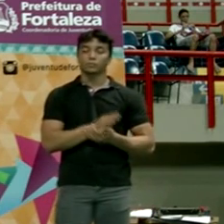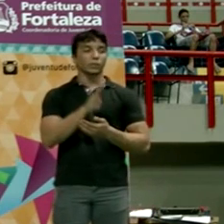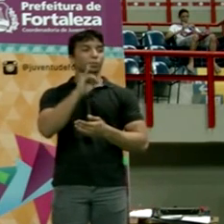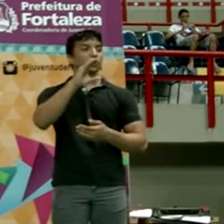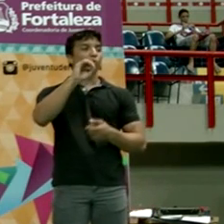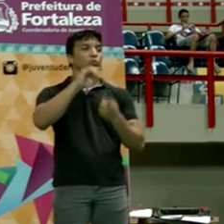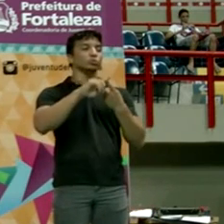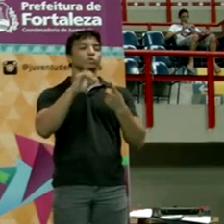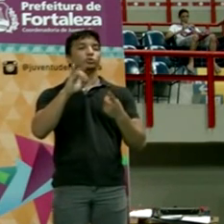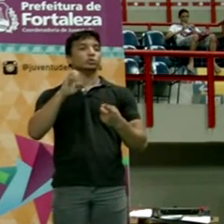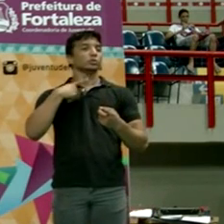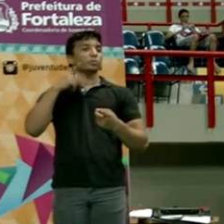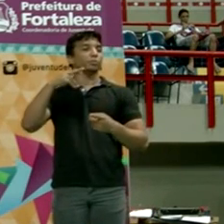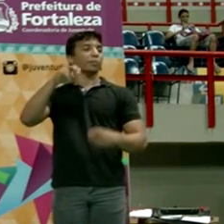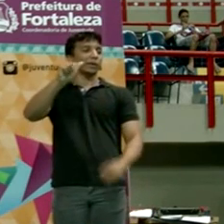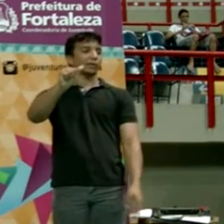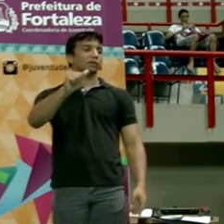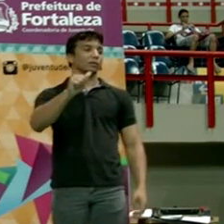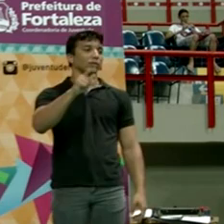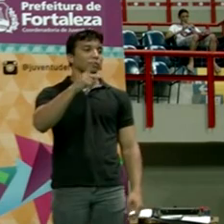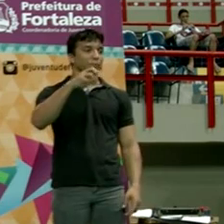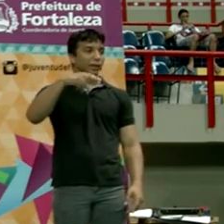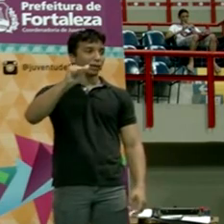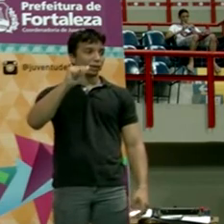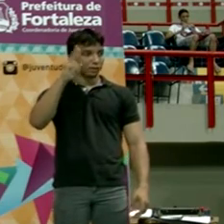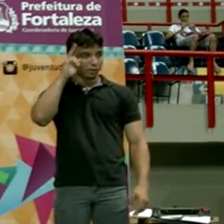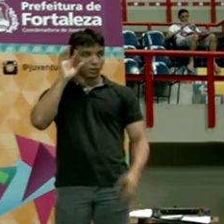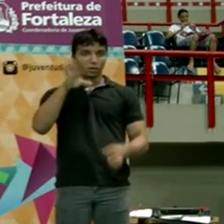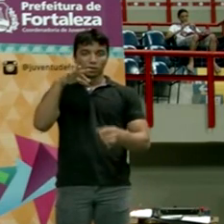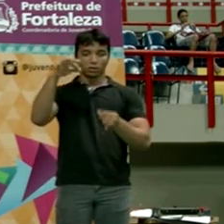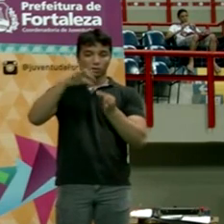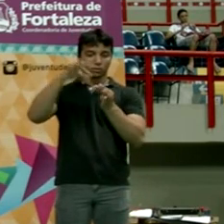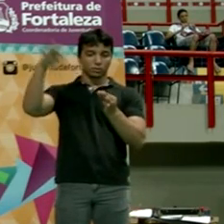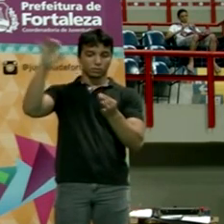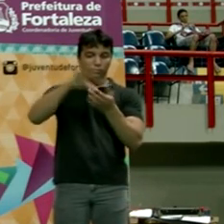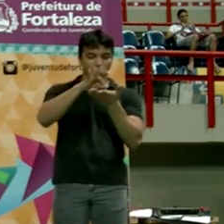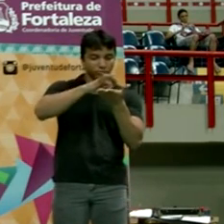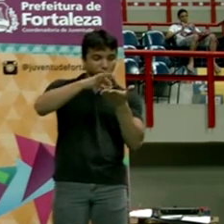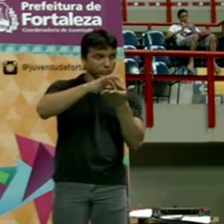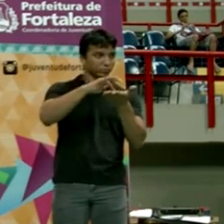se escrevia, né? E a caneta era bico de pena, daí o nome.